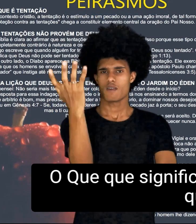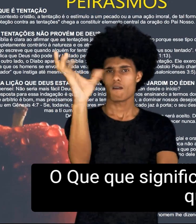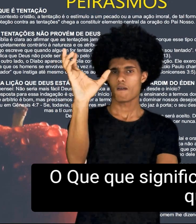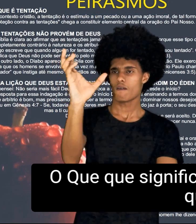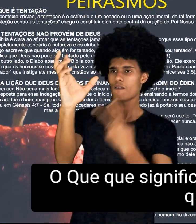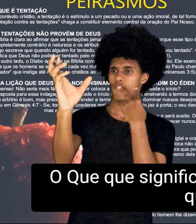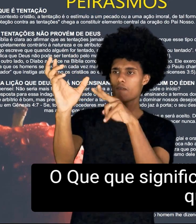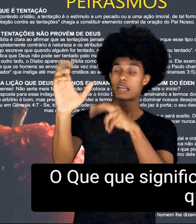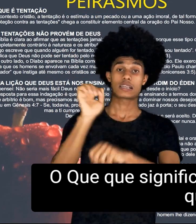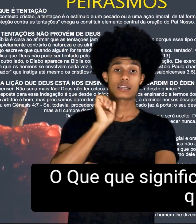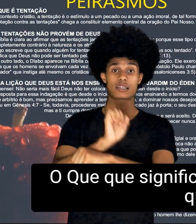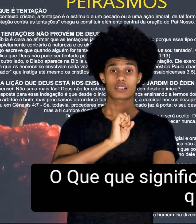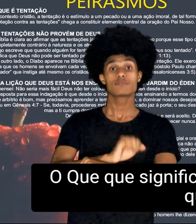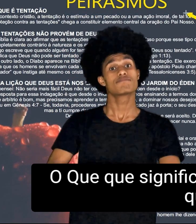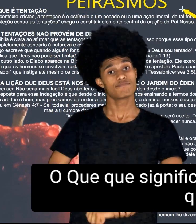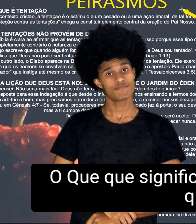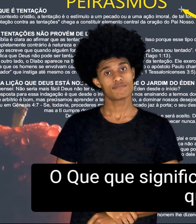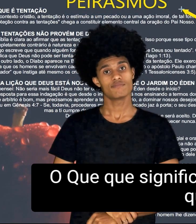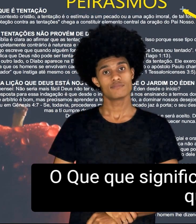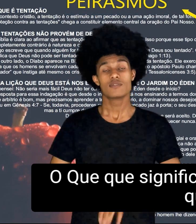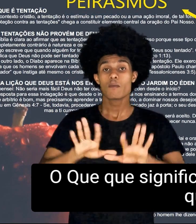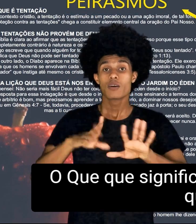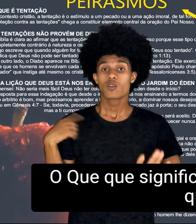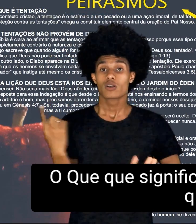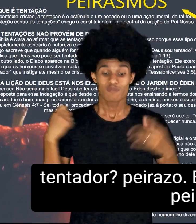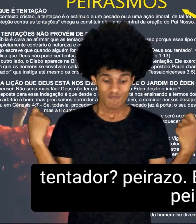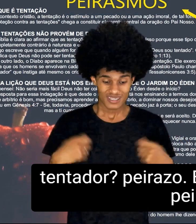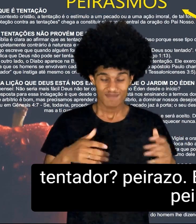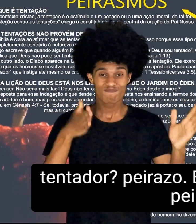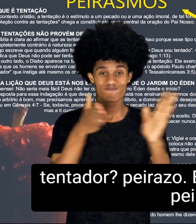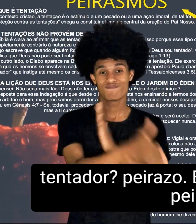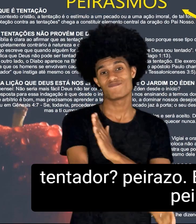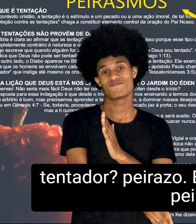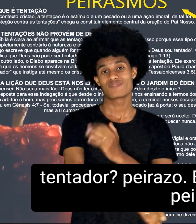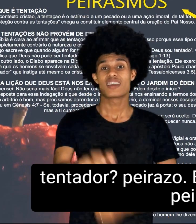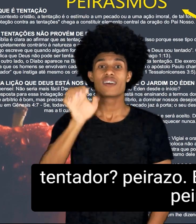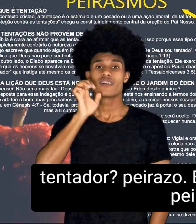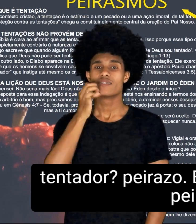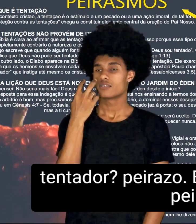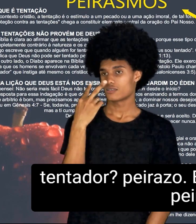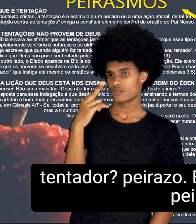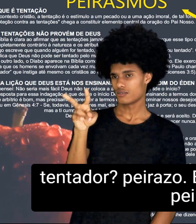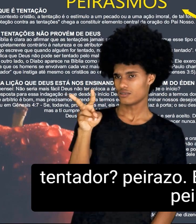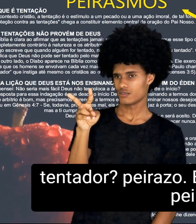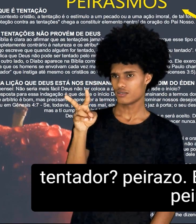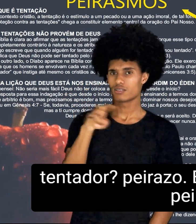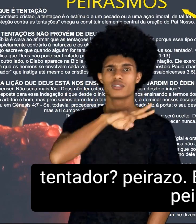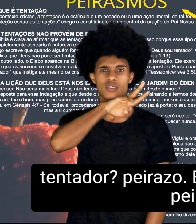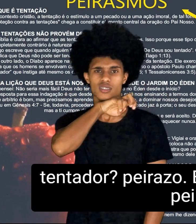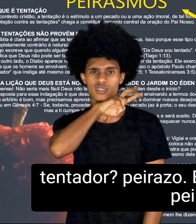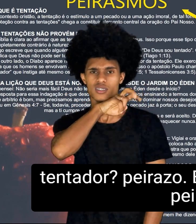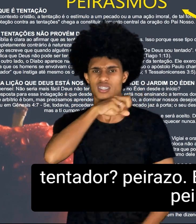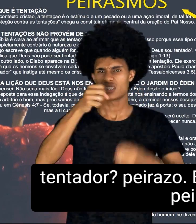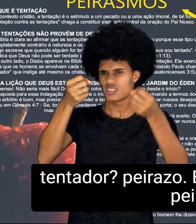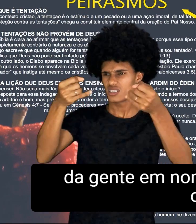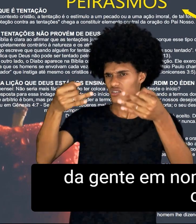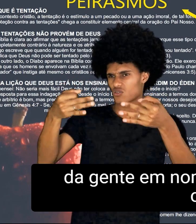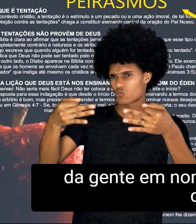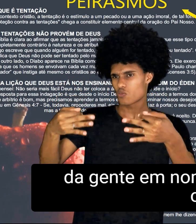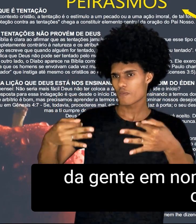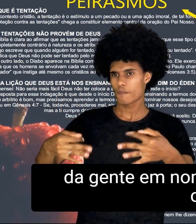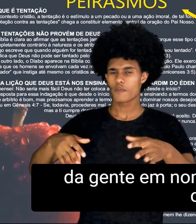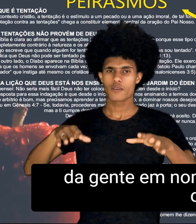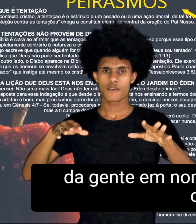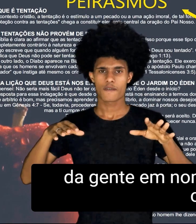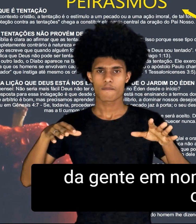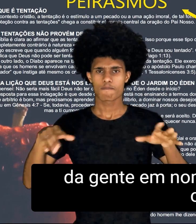O que significa peirasmos? Tentação. O que significa tentador? Peiraso. Então, assim, vamos tirar esse peiraso de perto da gente, em